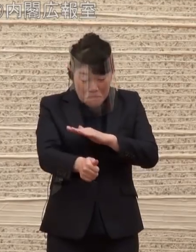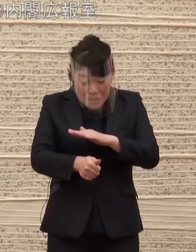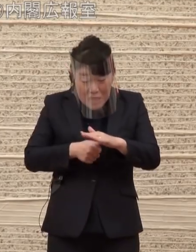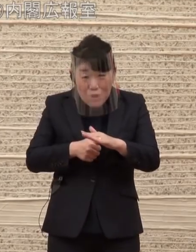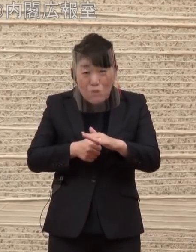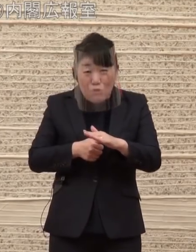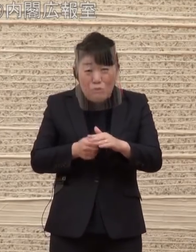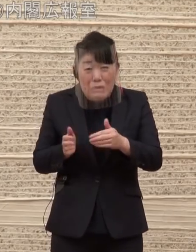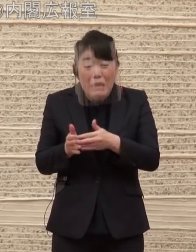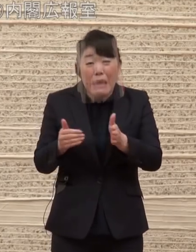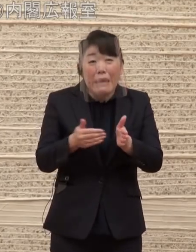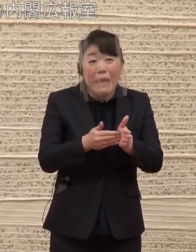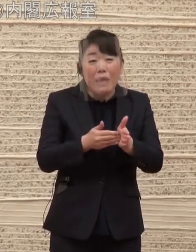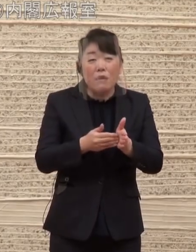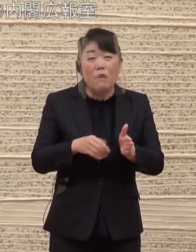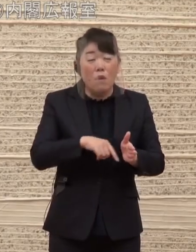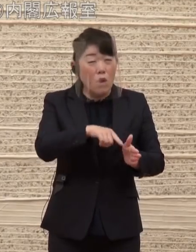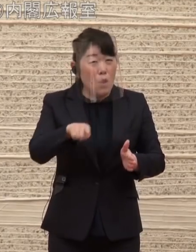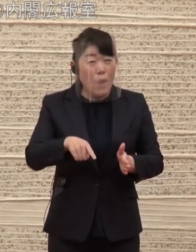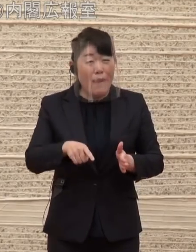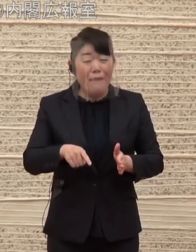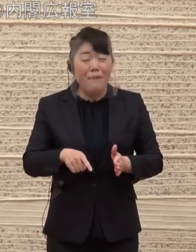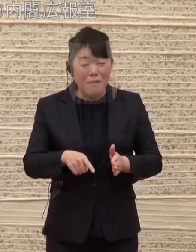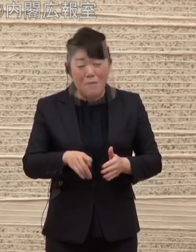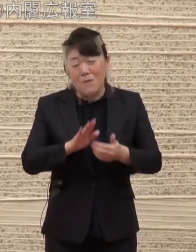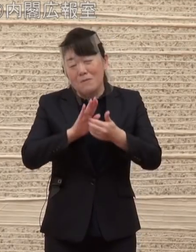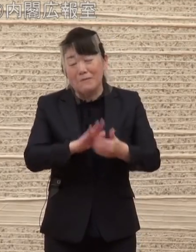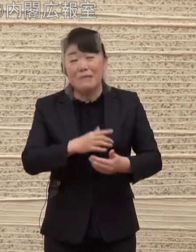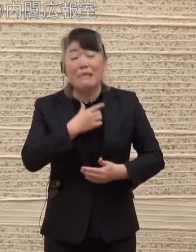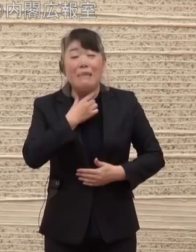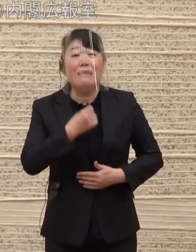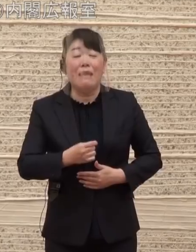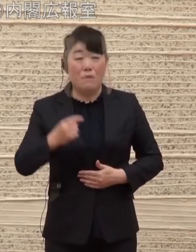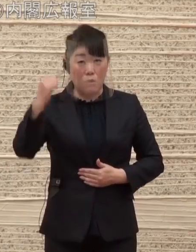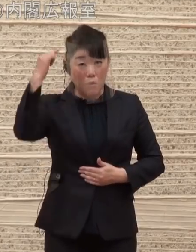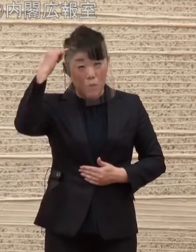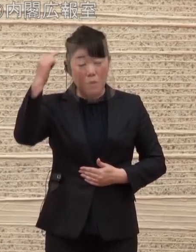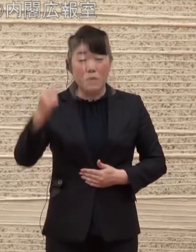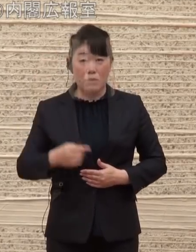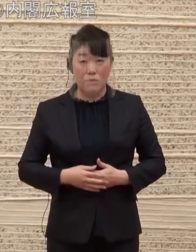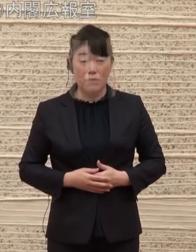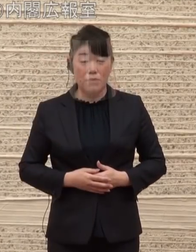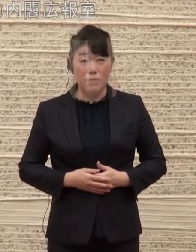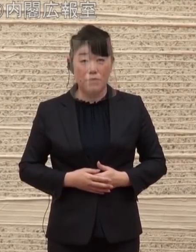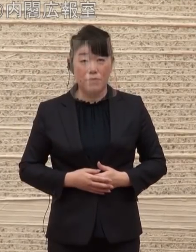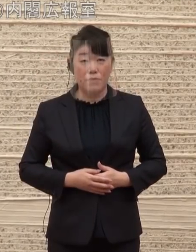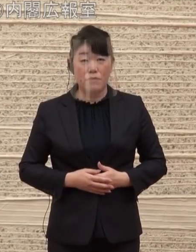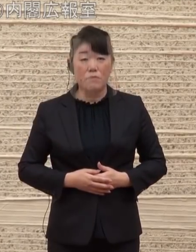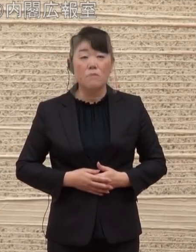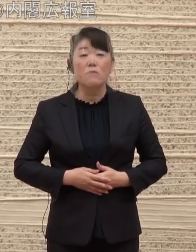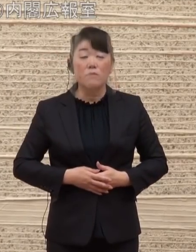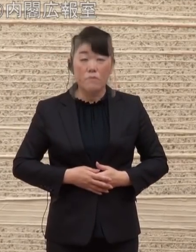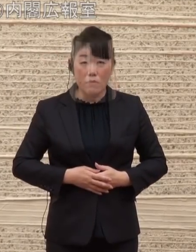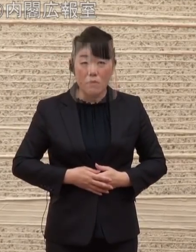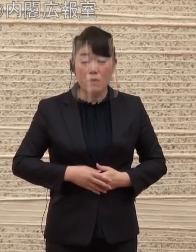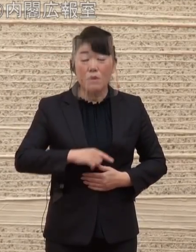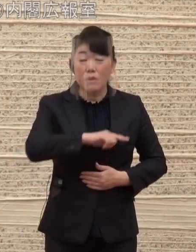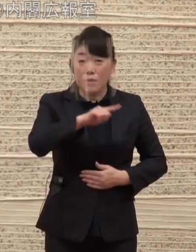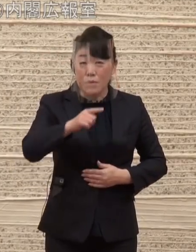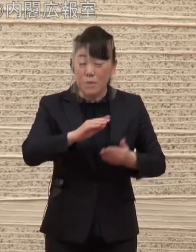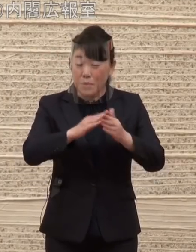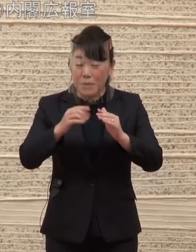やり方はできる限り避けたいと考えています府中感染のリスクを